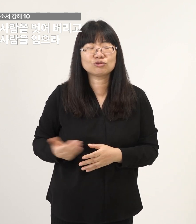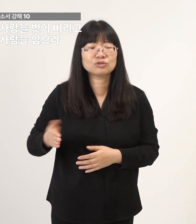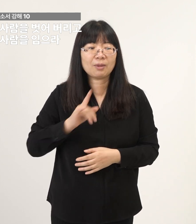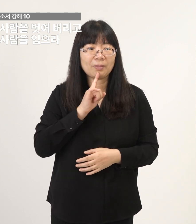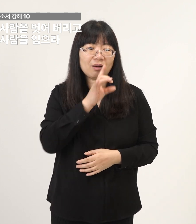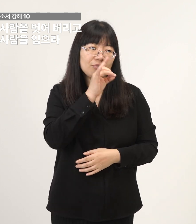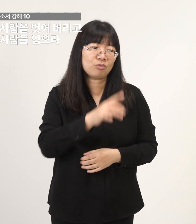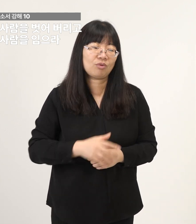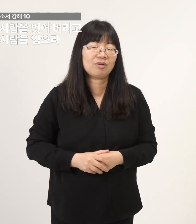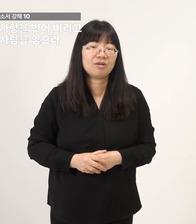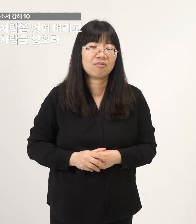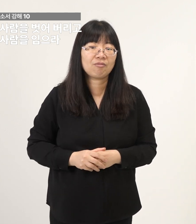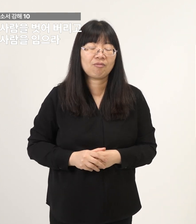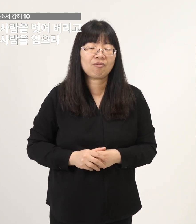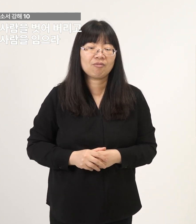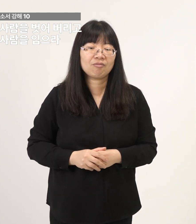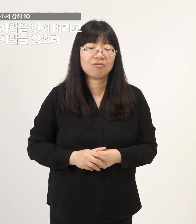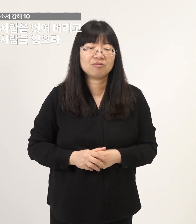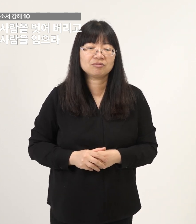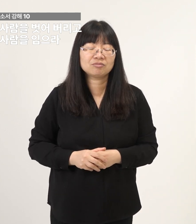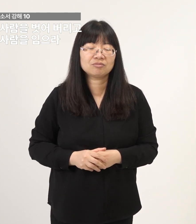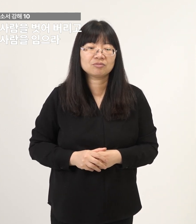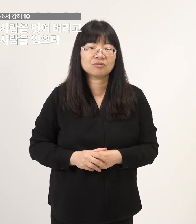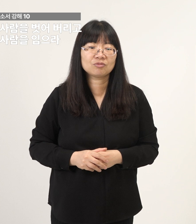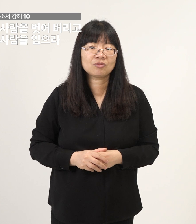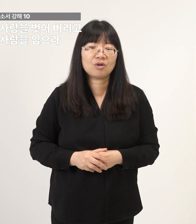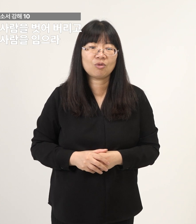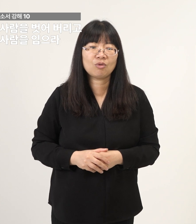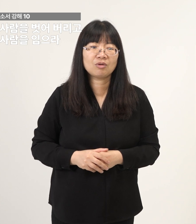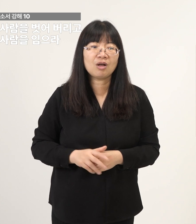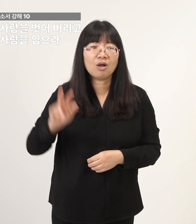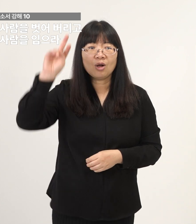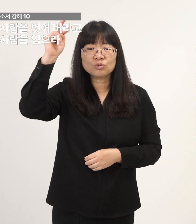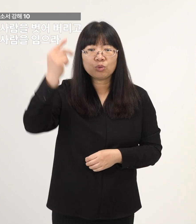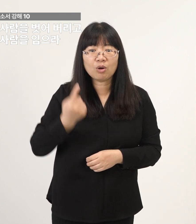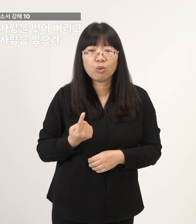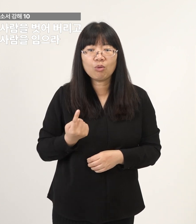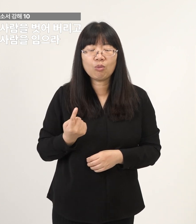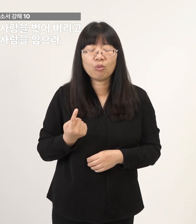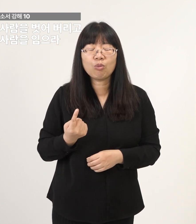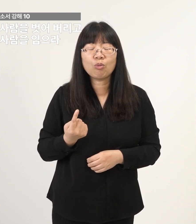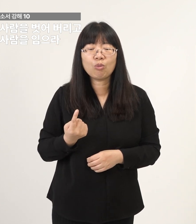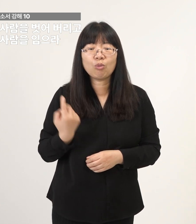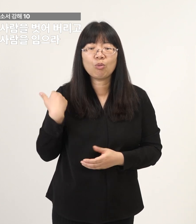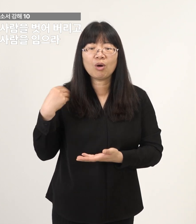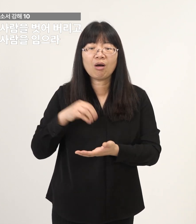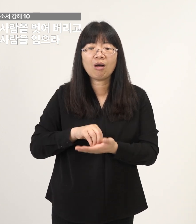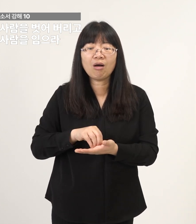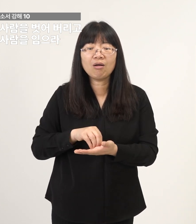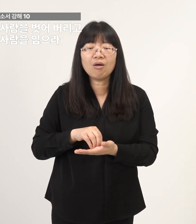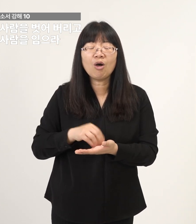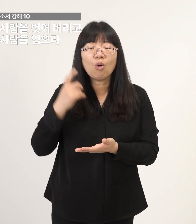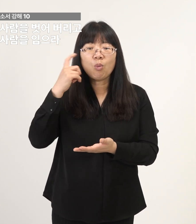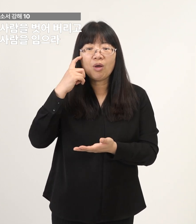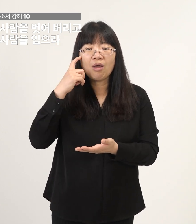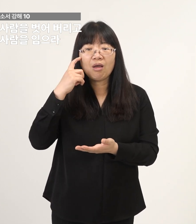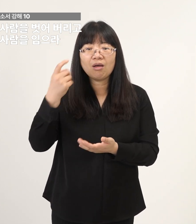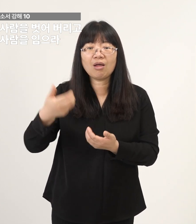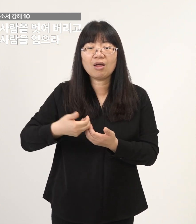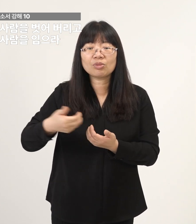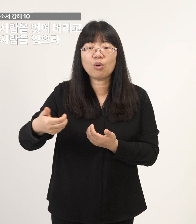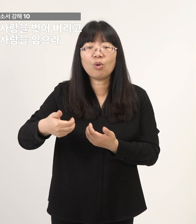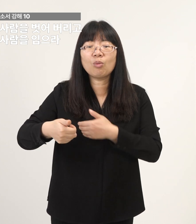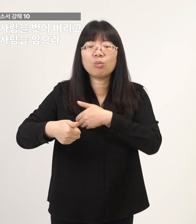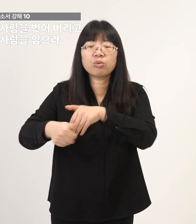되잖아요. 아니 돌아오게 할 거면 왜 떠나보내요? 그래서 한 바퀴 돌고 오는데 몇